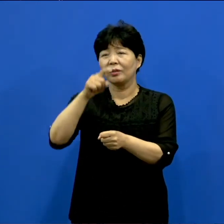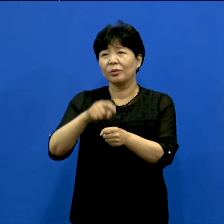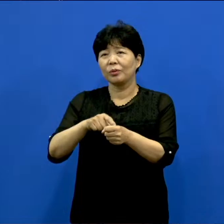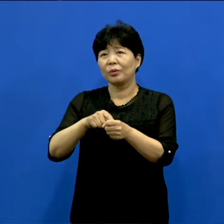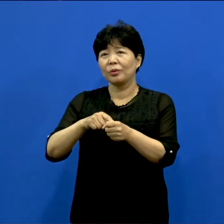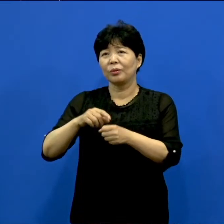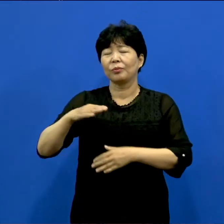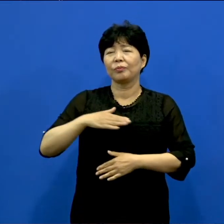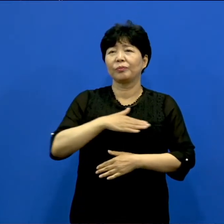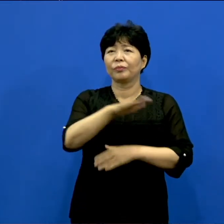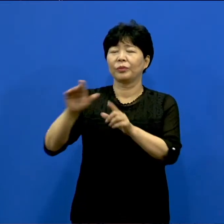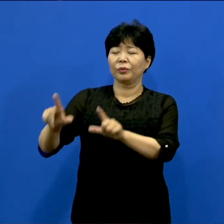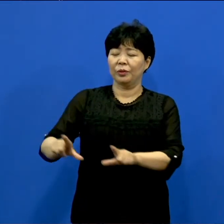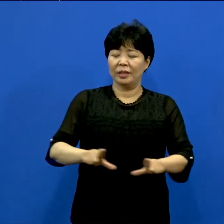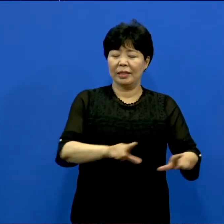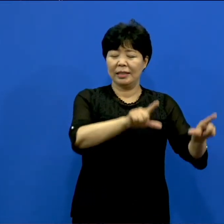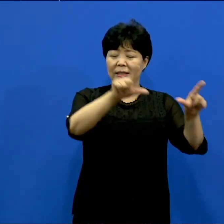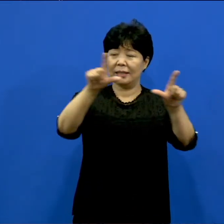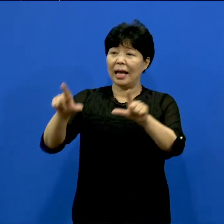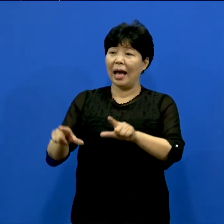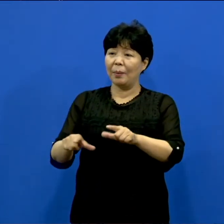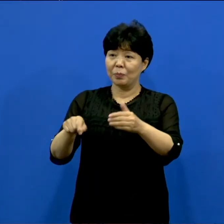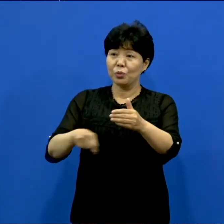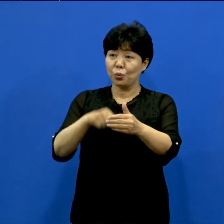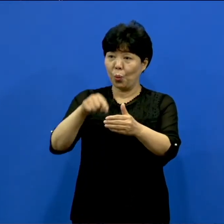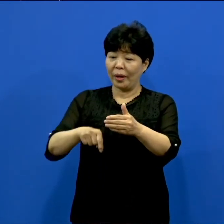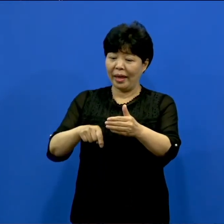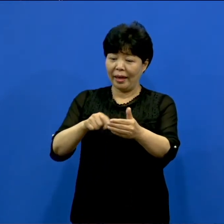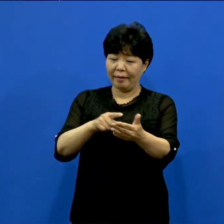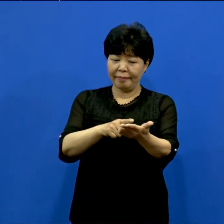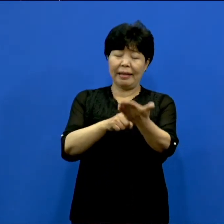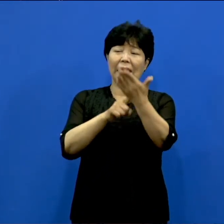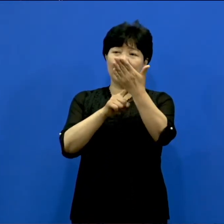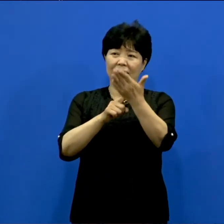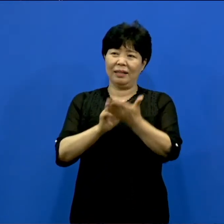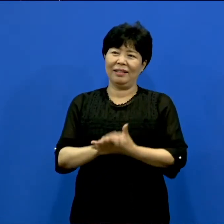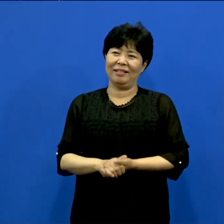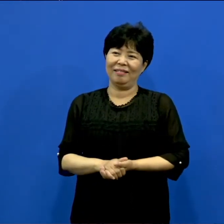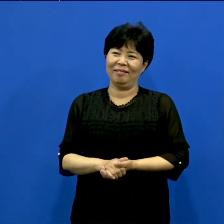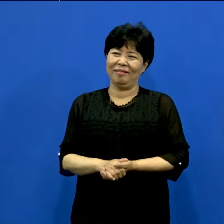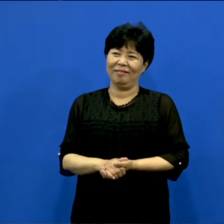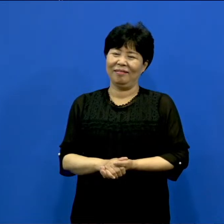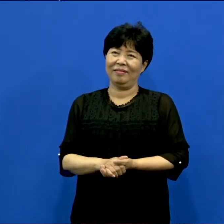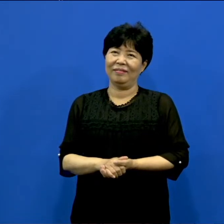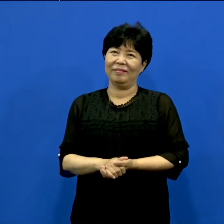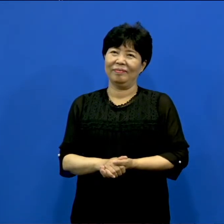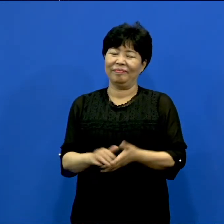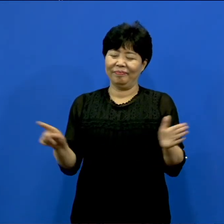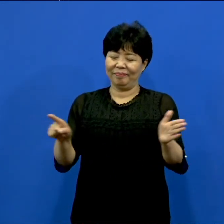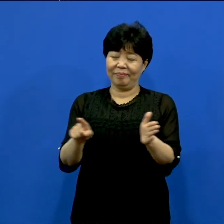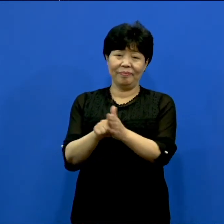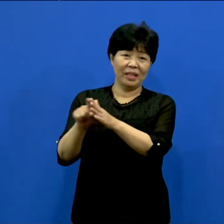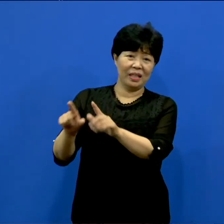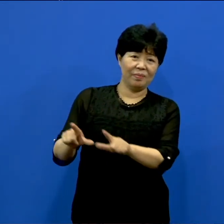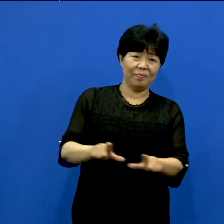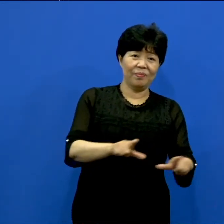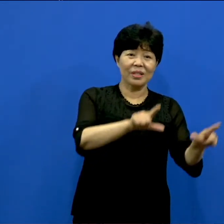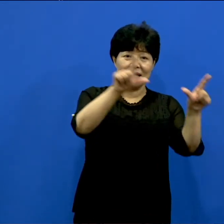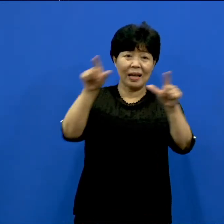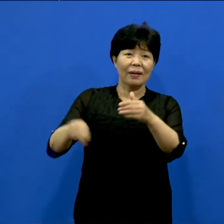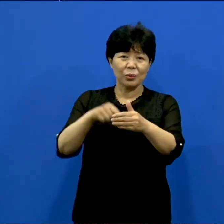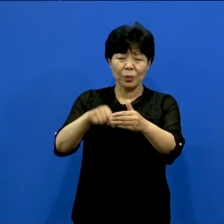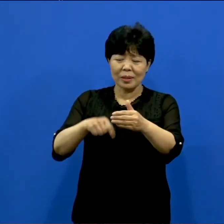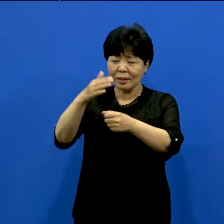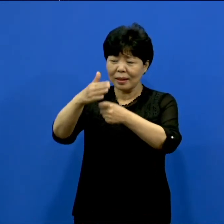우리의 삶의 현실로 나타난다는 거예요. 말씀이 현실이 된다는 거예요. 여러분, 신앙의 세계에서 하나님을 경험한 사람들은 다